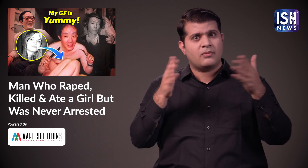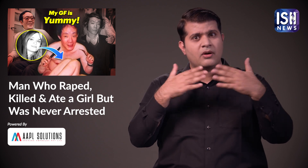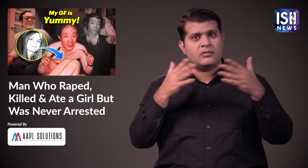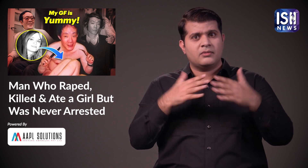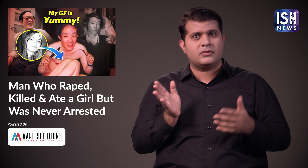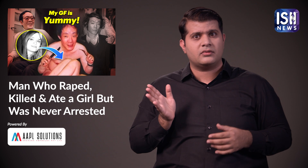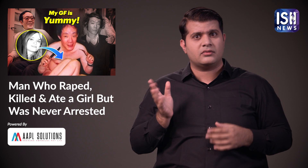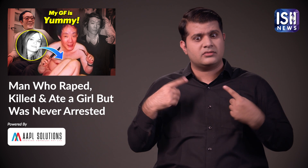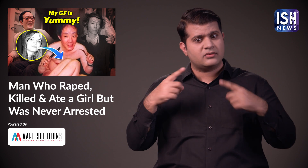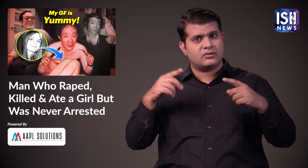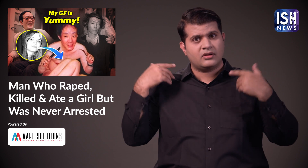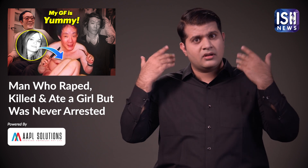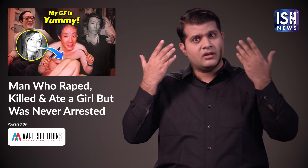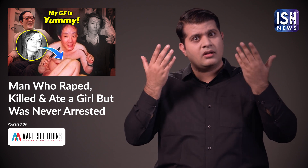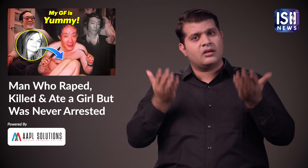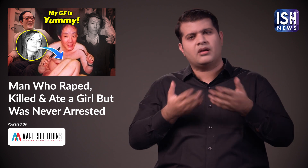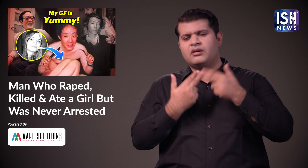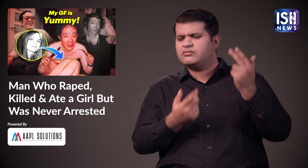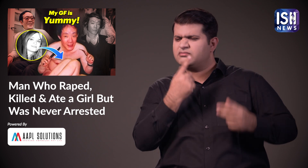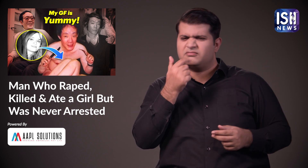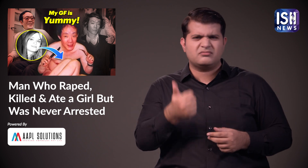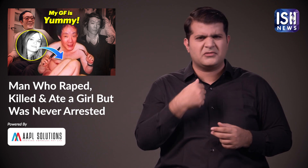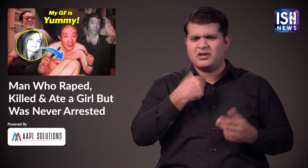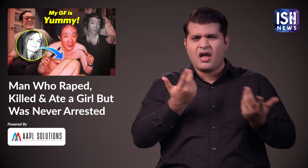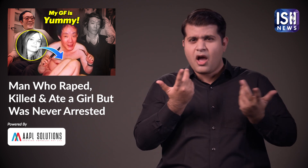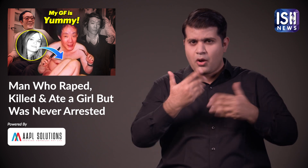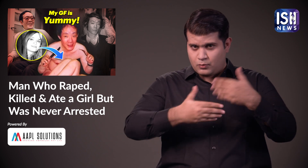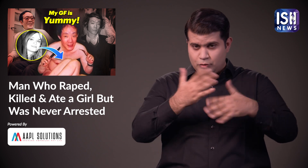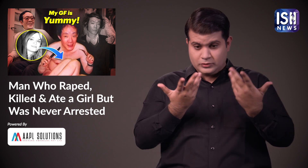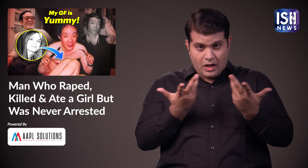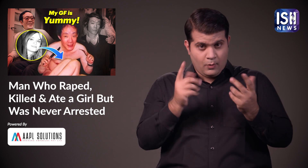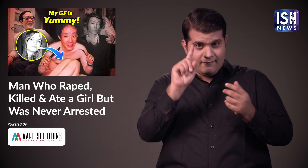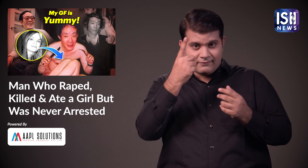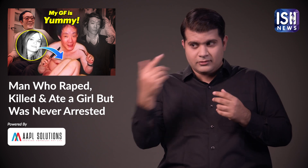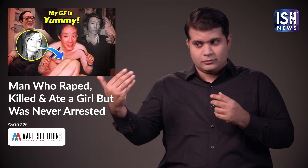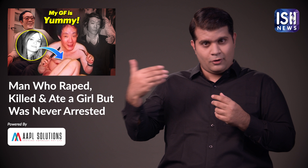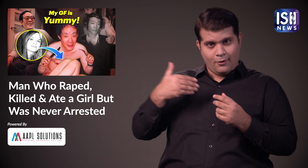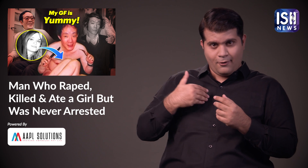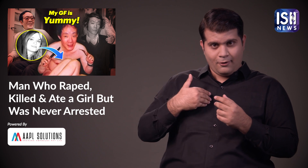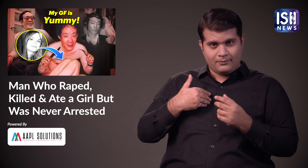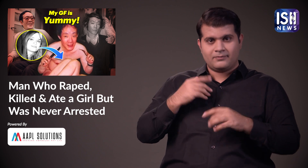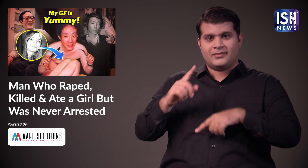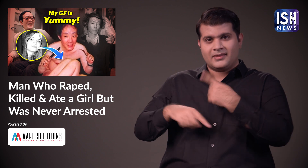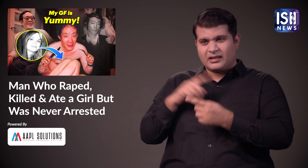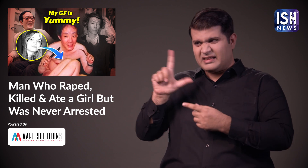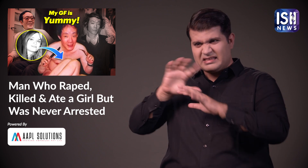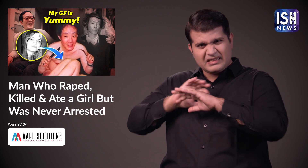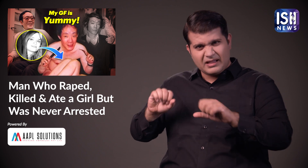था। उसने बेशर्मी से हत्या के बारे में बताया और बताया कि उसने